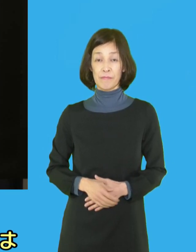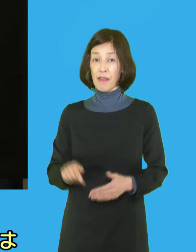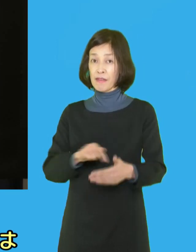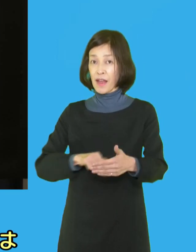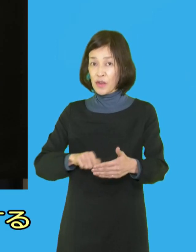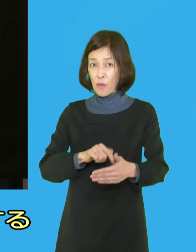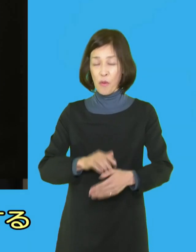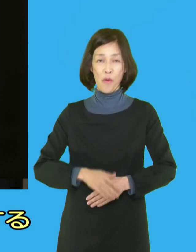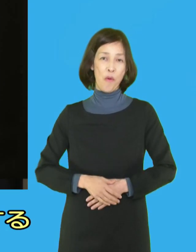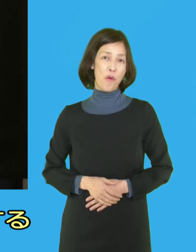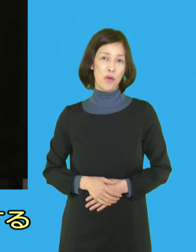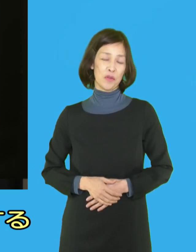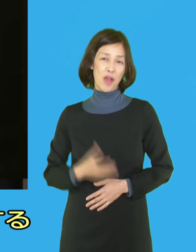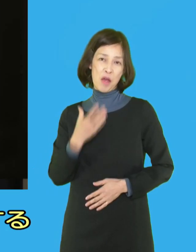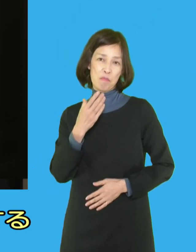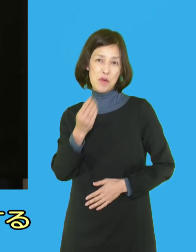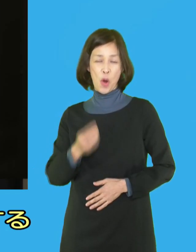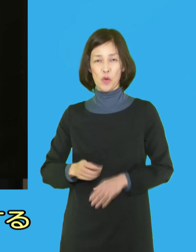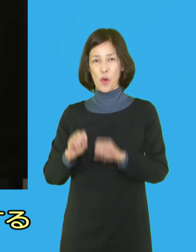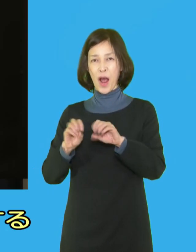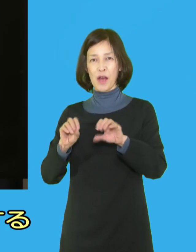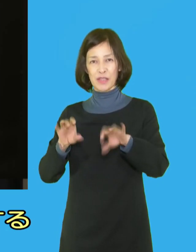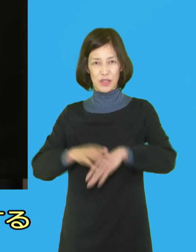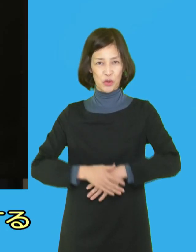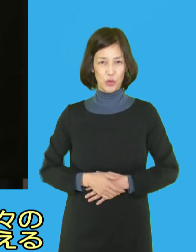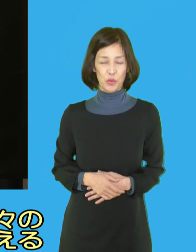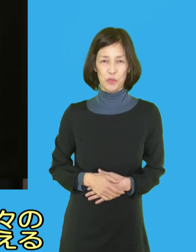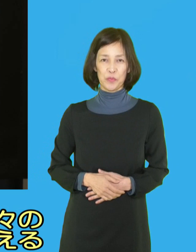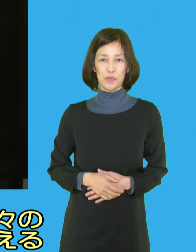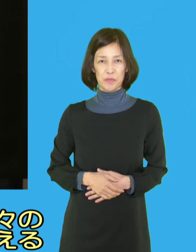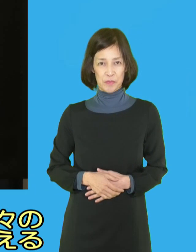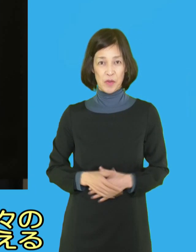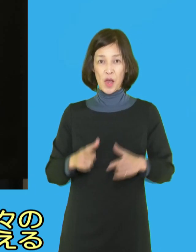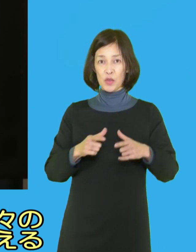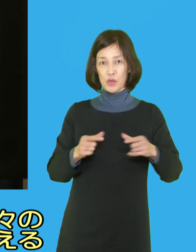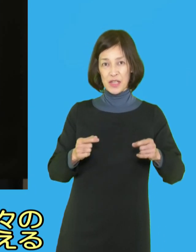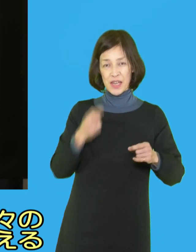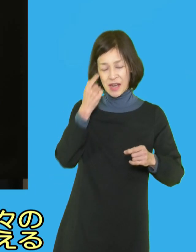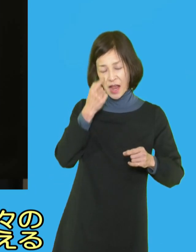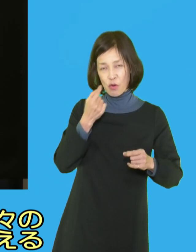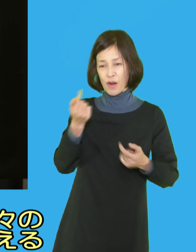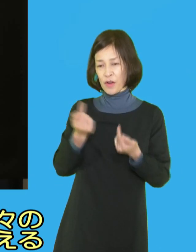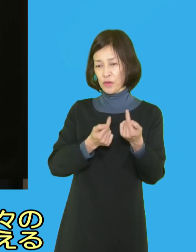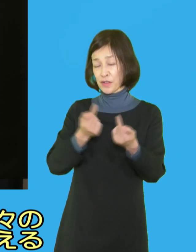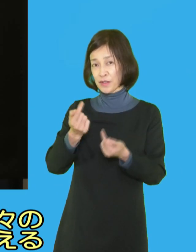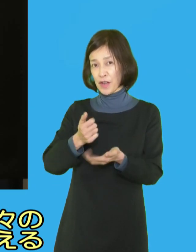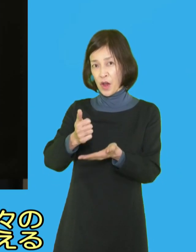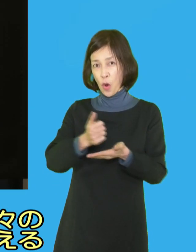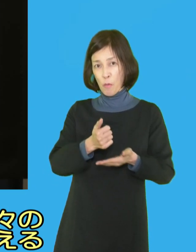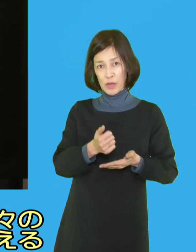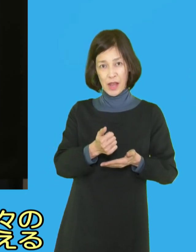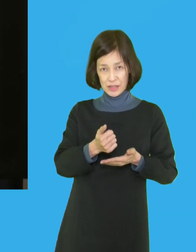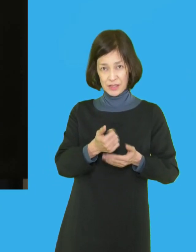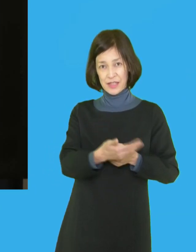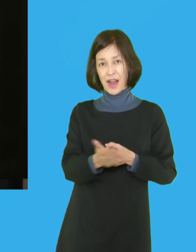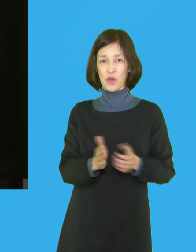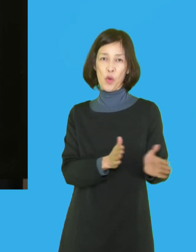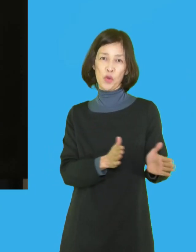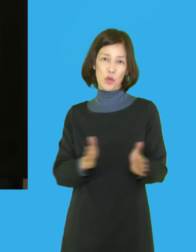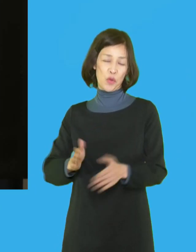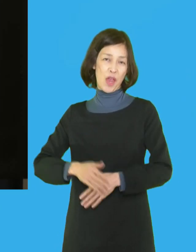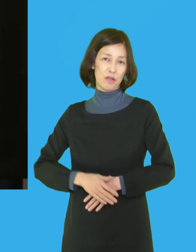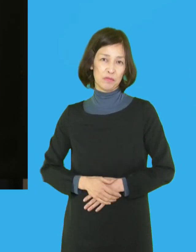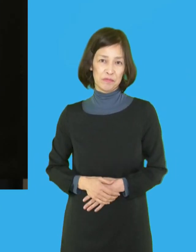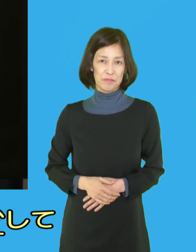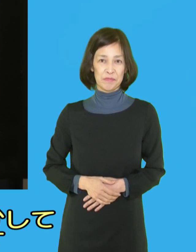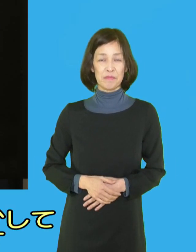ましては、魅力を存分に発信をする、そして国内外から訪れる方々をおもてなし環境を整える、そして